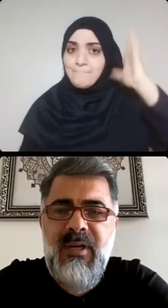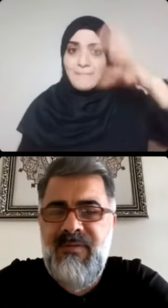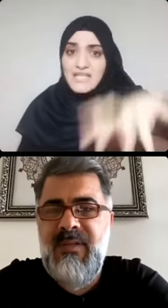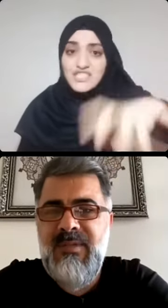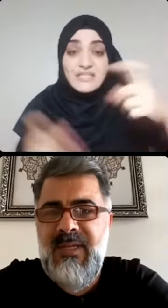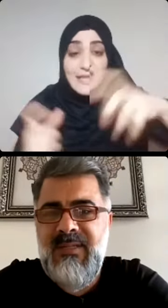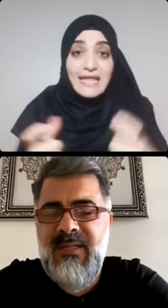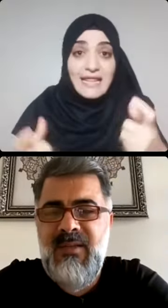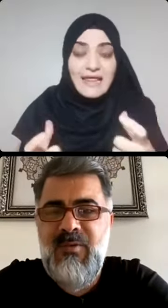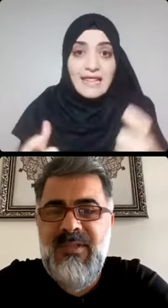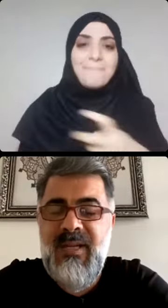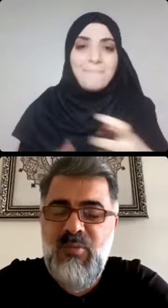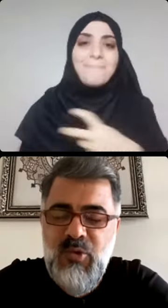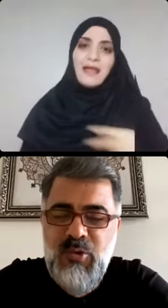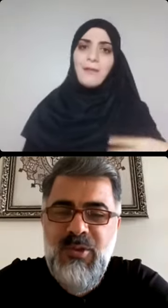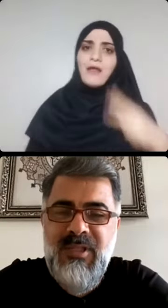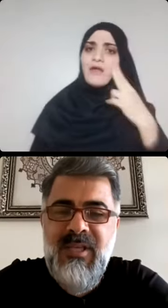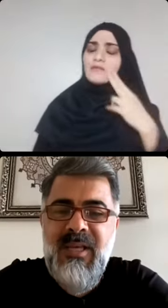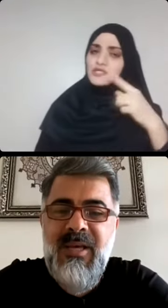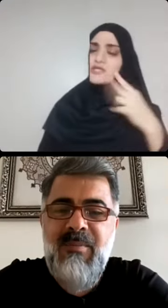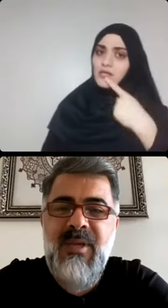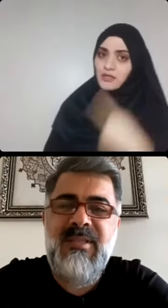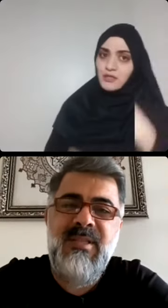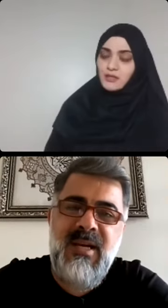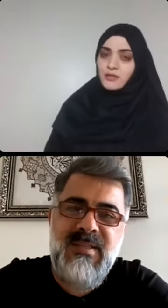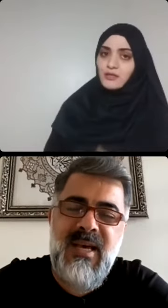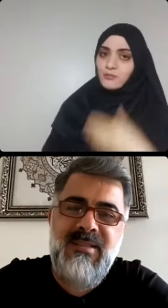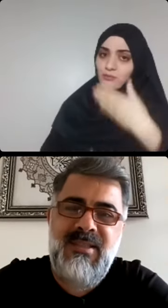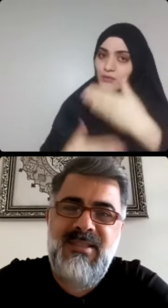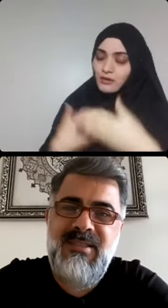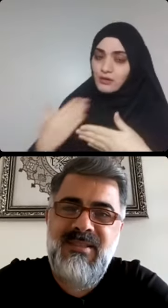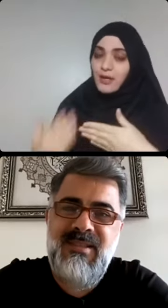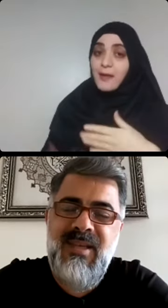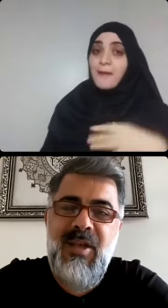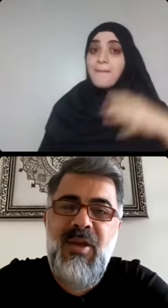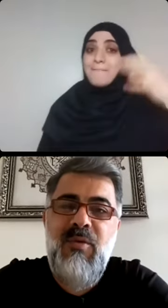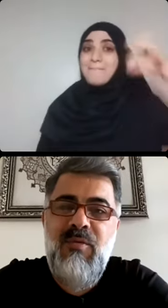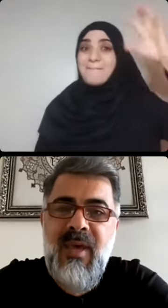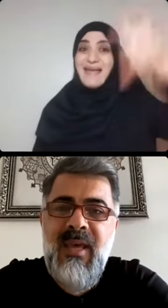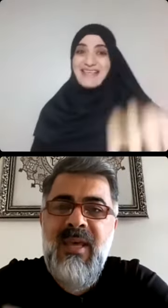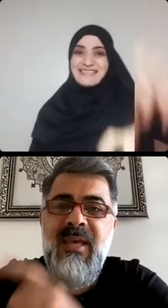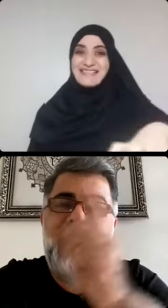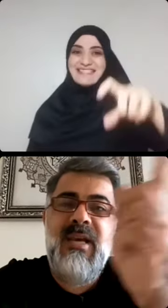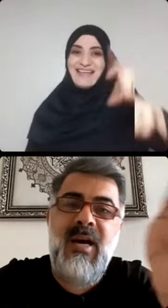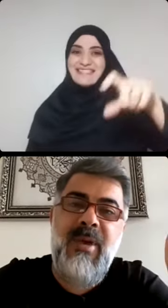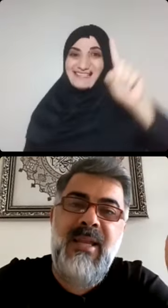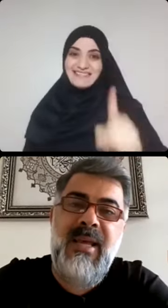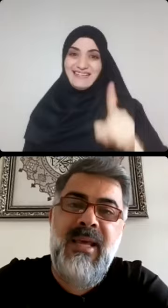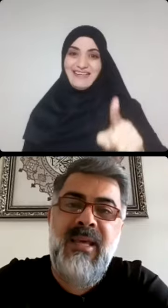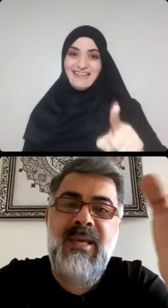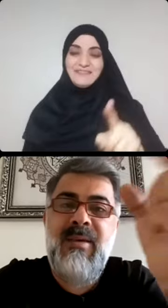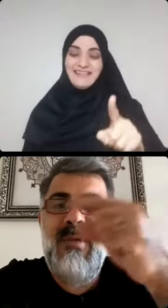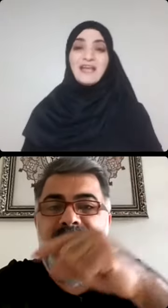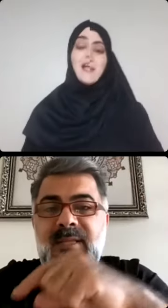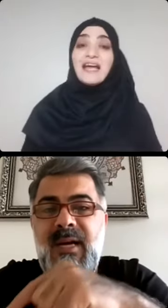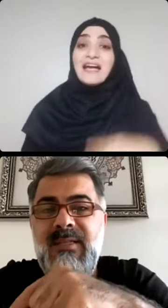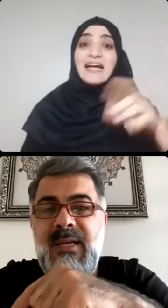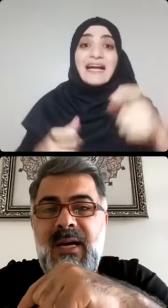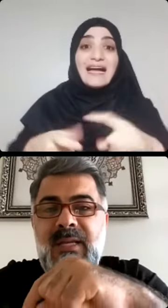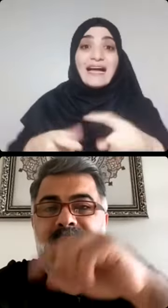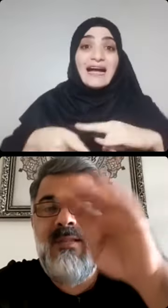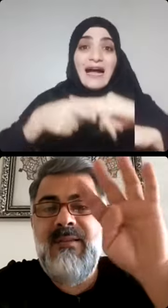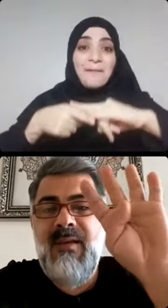Resulullah Efendimiz Aleyhisselatü Vesselam buyurdu ki, Mescid-i Aksa'dır ve Kabe ile Mescid-i